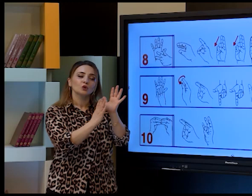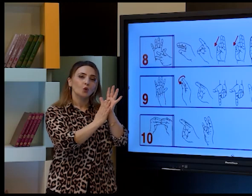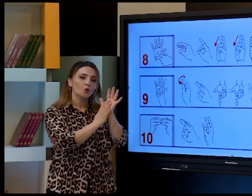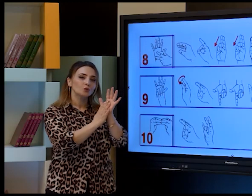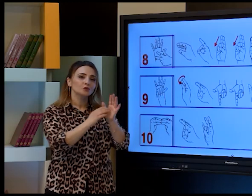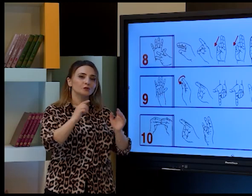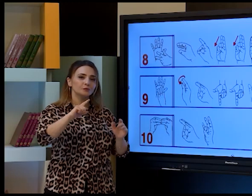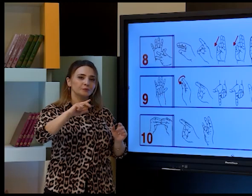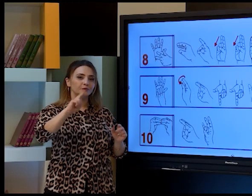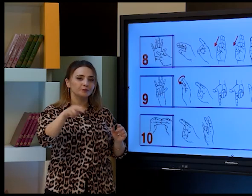9